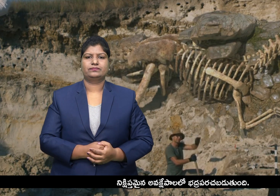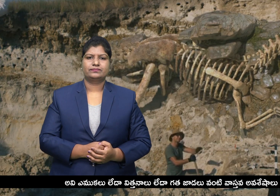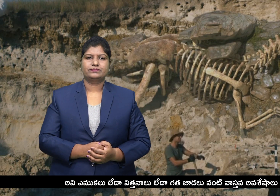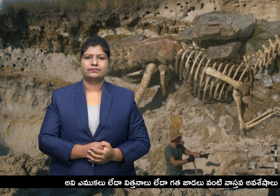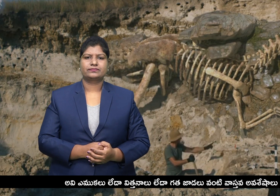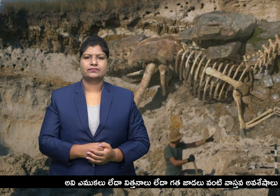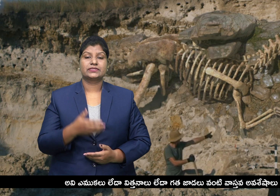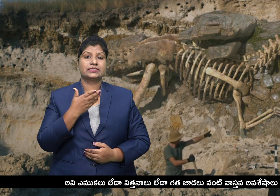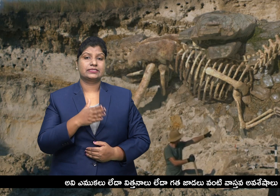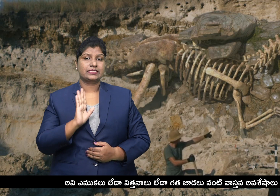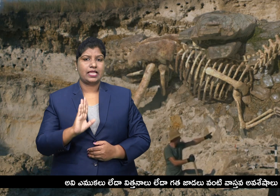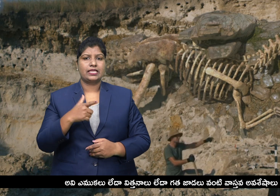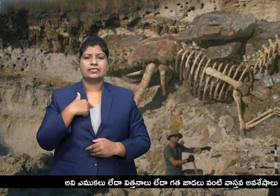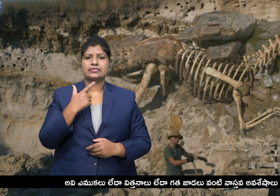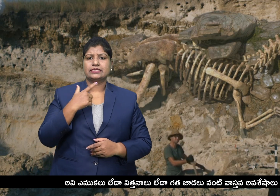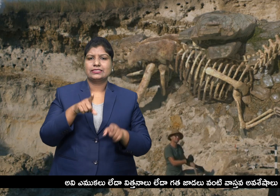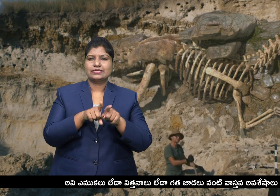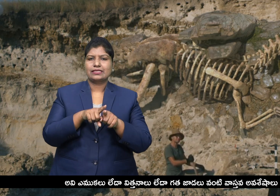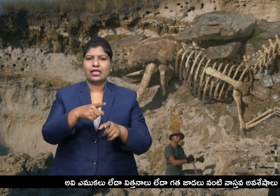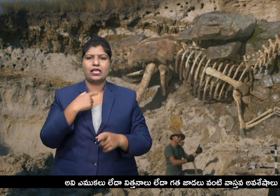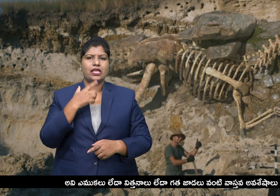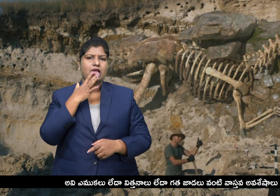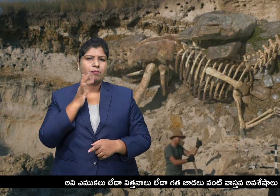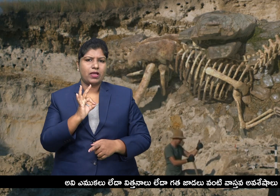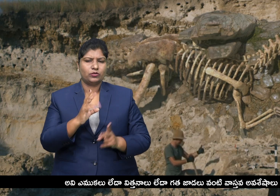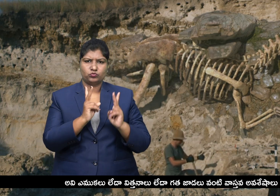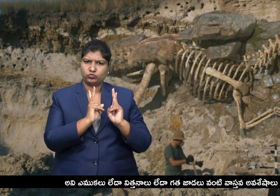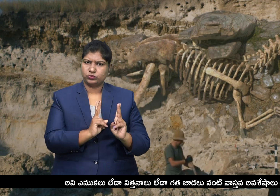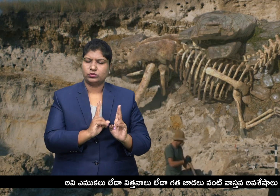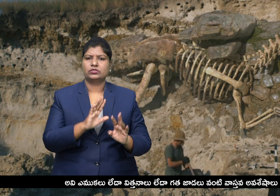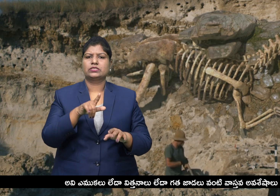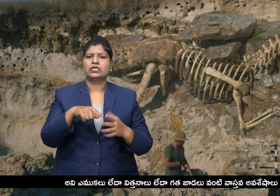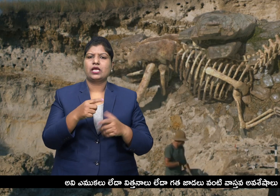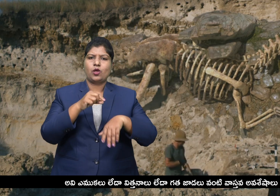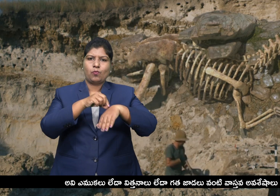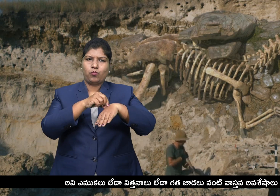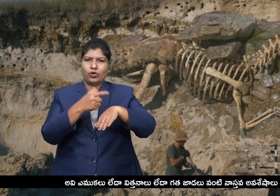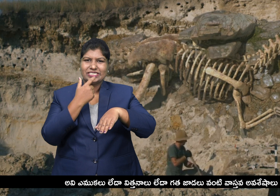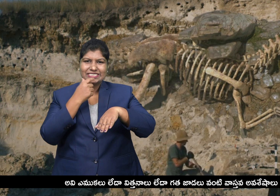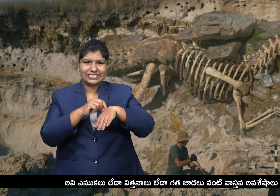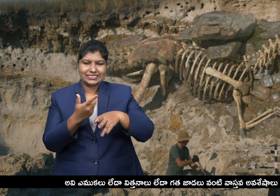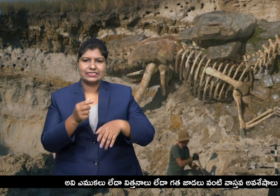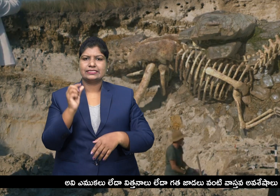అవి ఎముకలు లేదా విత్తనాలు లేదా గత జాడలు వంటి వాస్తవ అవశేషాలు